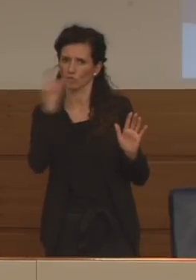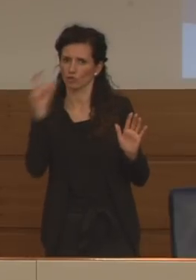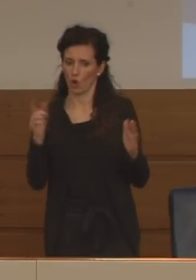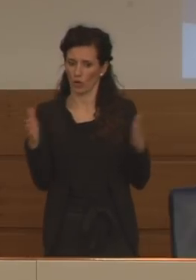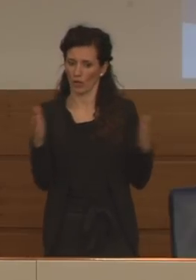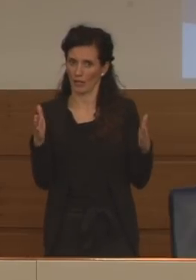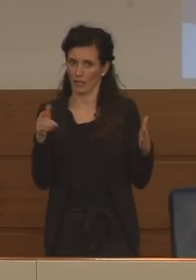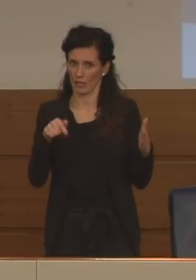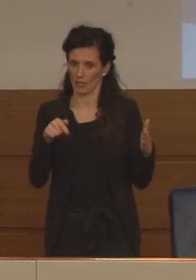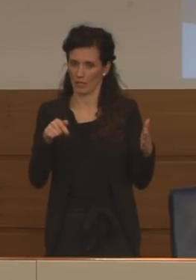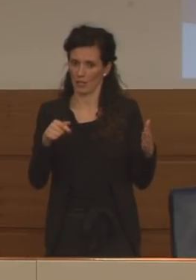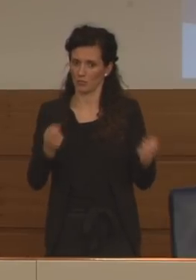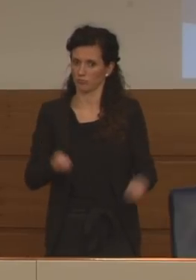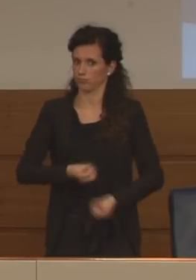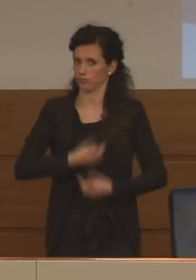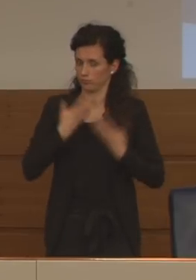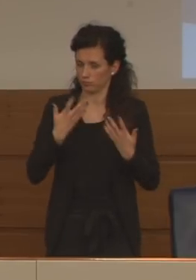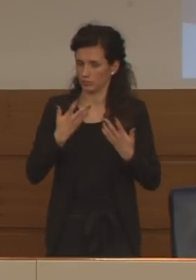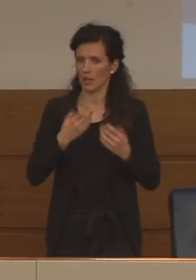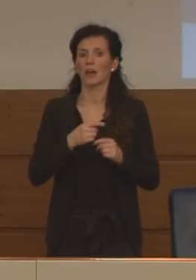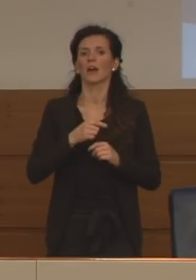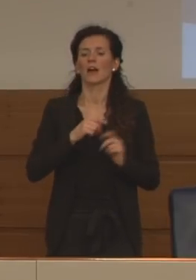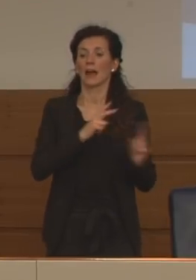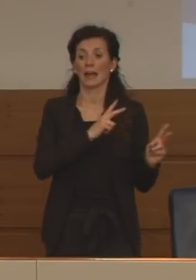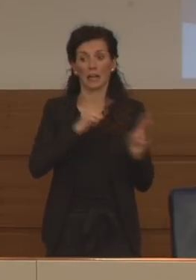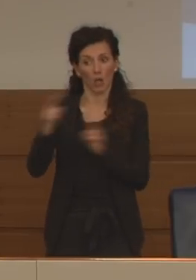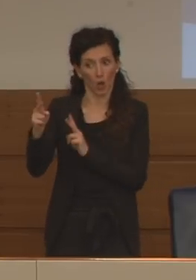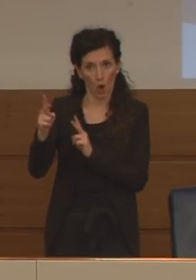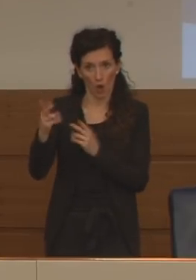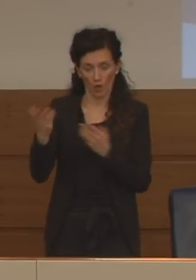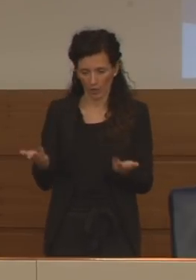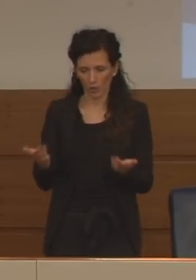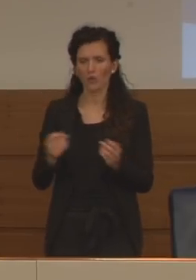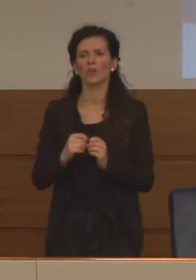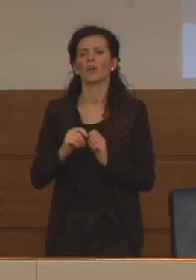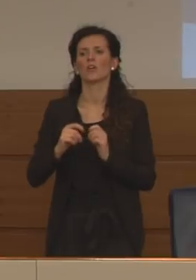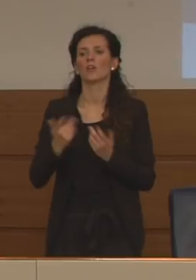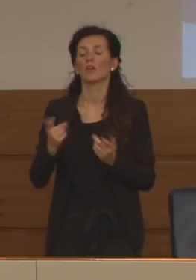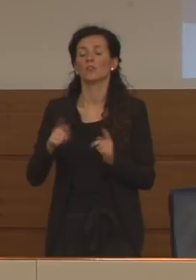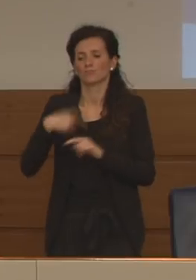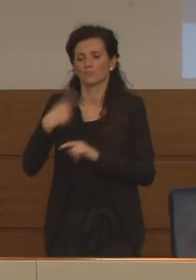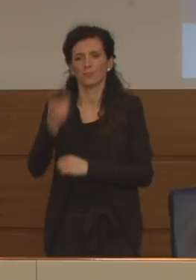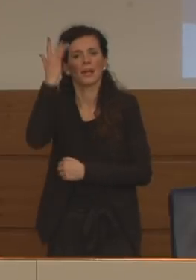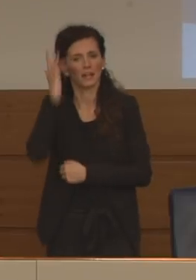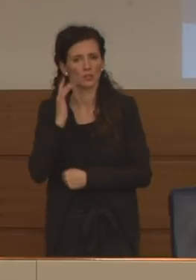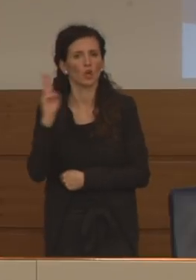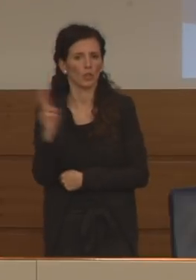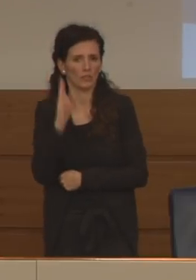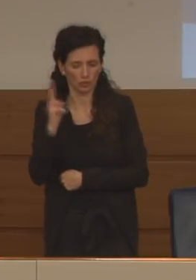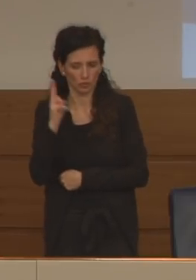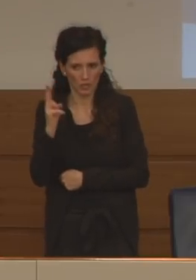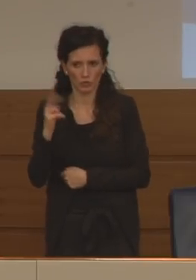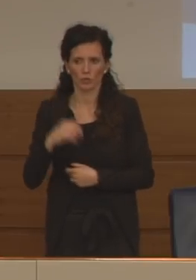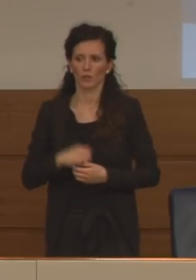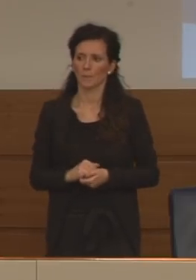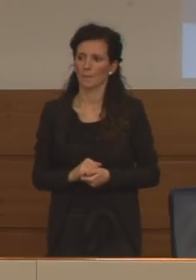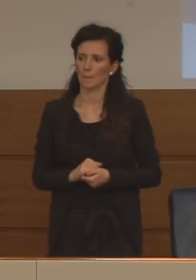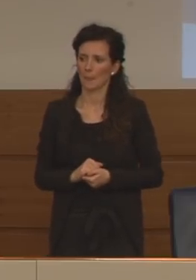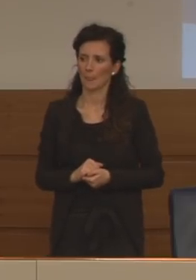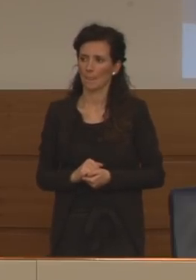non può venire ulteriormente dopo sappiamo che il decesso poi venire ulteriormente dopo per cui